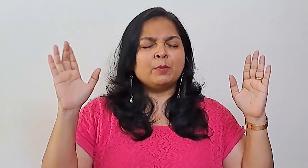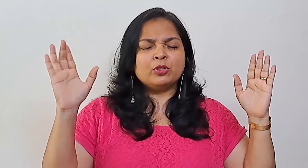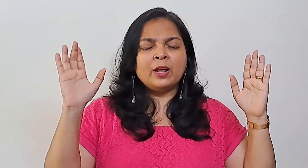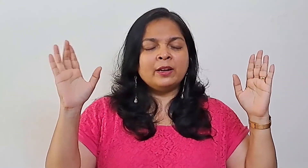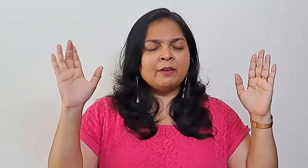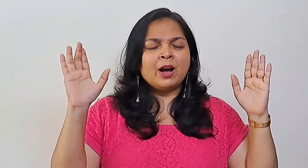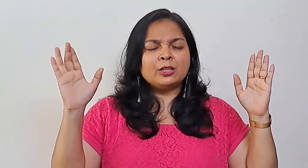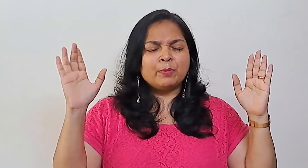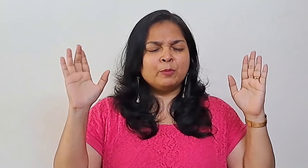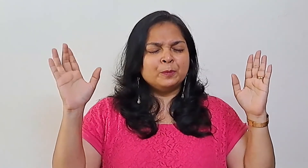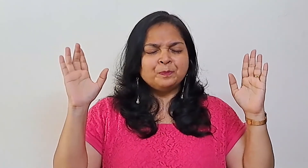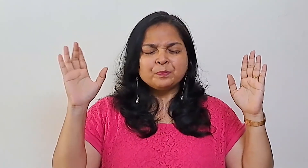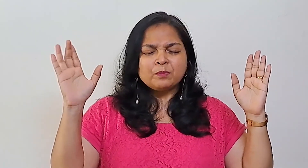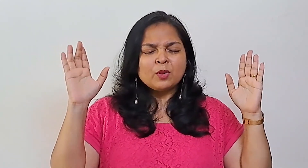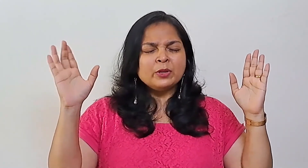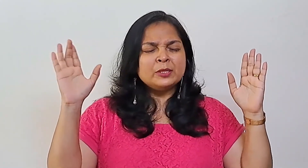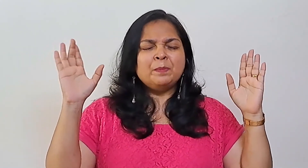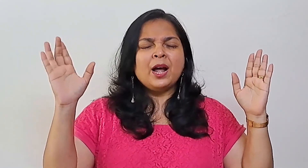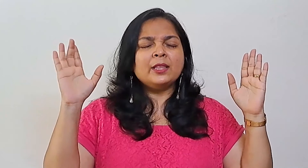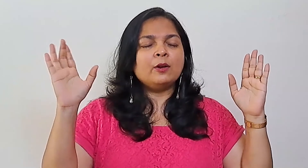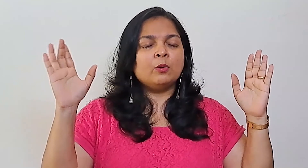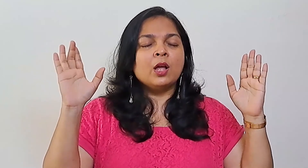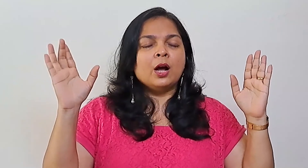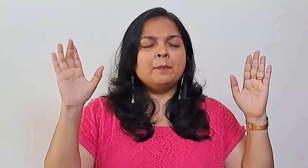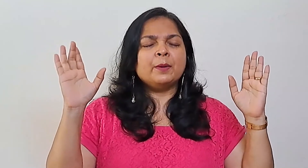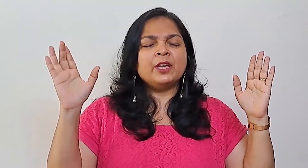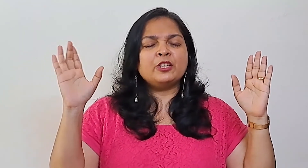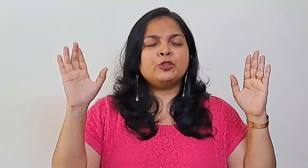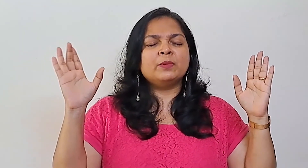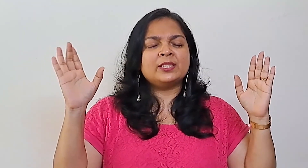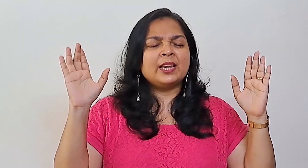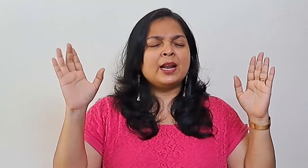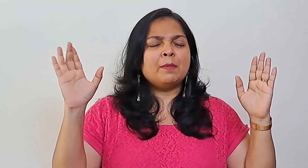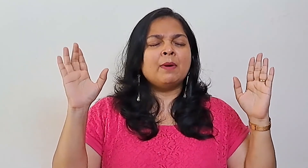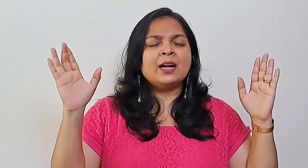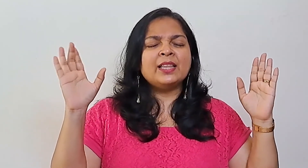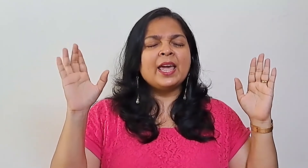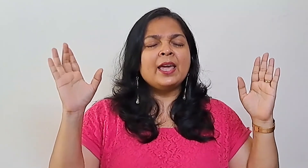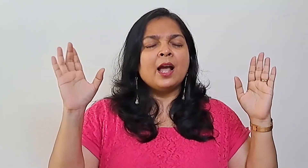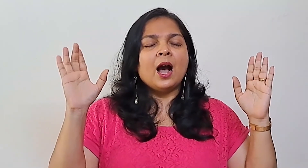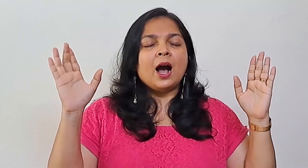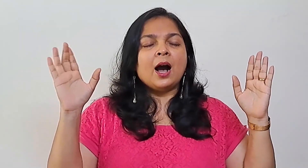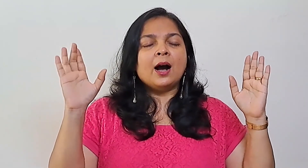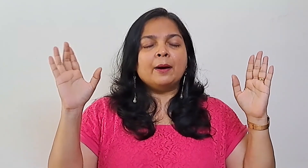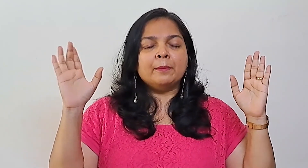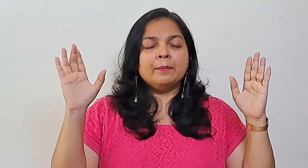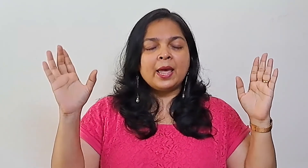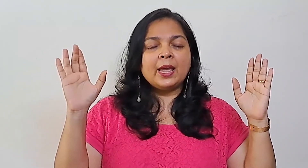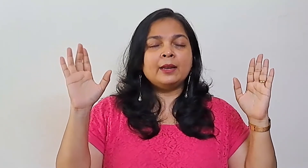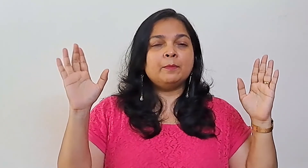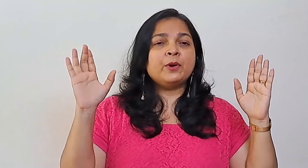ਧੰਨਵਾਦ ਪਿਤਾ ਪਰਮੇਸ਼ਵਰ, ਧੰਨਵਾਦ ਪਿਤਾ ਪਰਮੇਸ਼ਵਰ। ਇਸ ਪ੍ਰਾਰਥਨਾ ਨੂੰ ਪ੍ਰਭੂ ਯਿਸੂ ਮਸੀਹ ਦੇ ਨਾਮ ਦੇ ਵਿੱਚ ਮੰਗਦੇ ਹਾਂ,